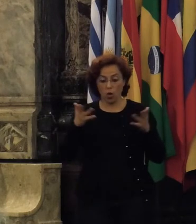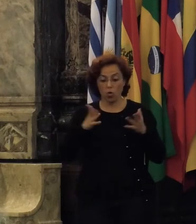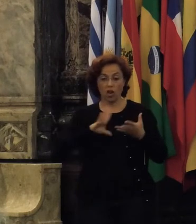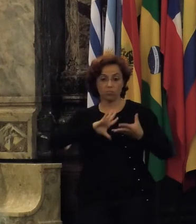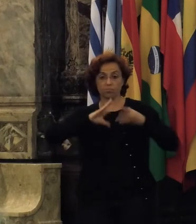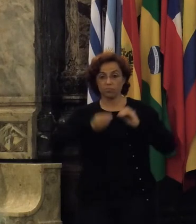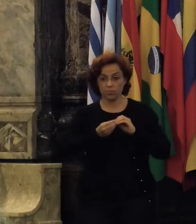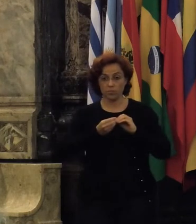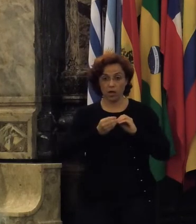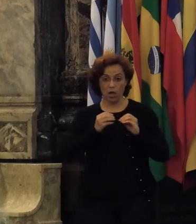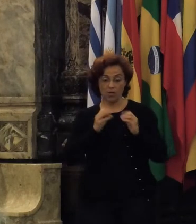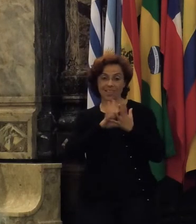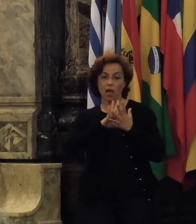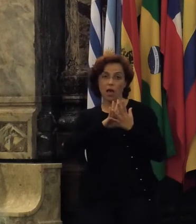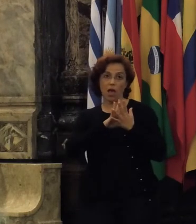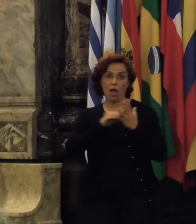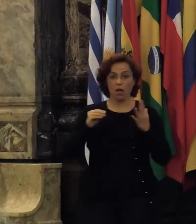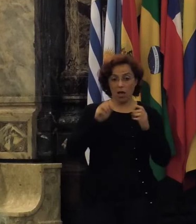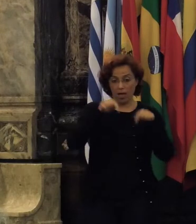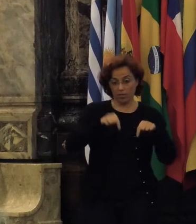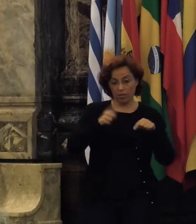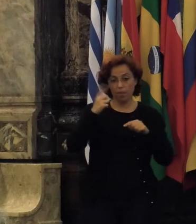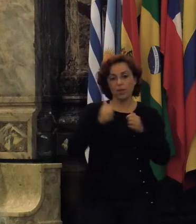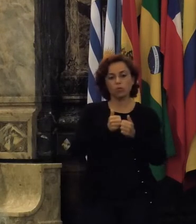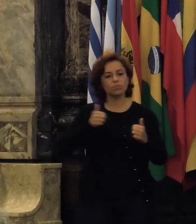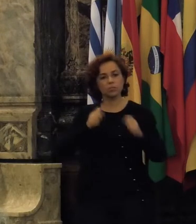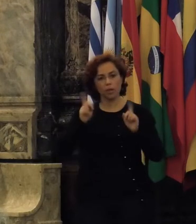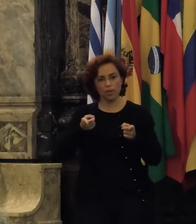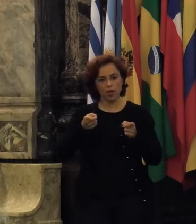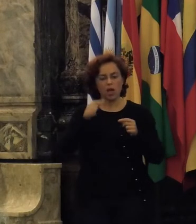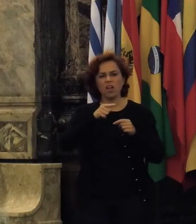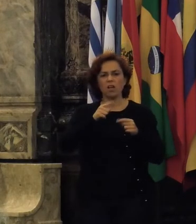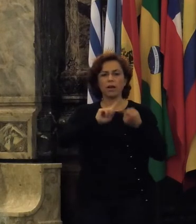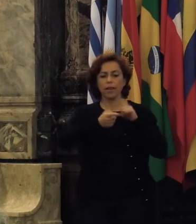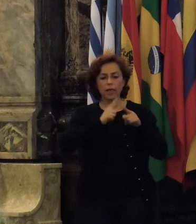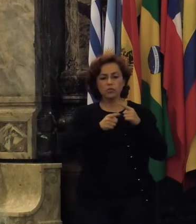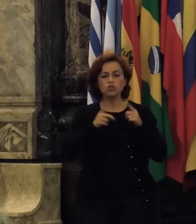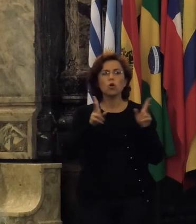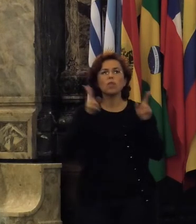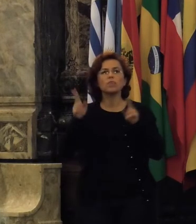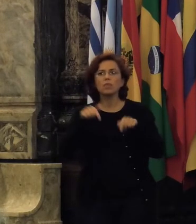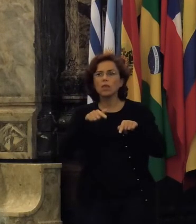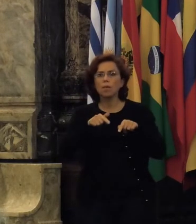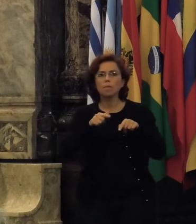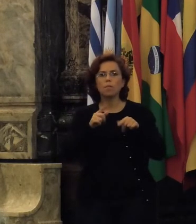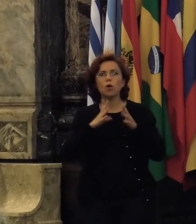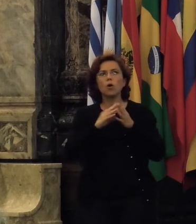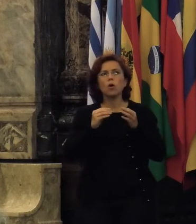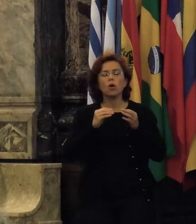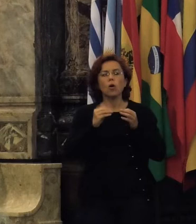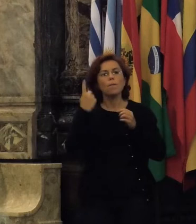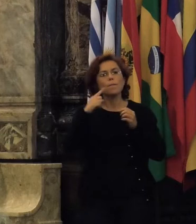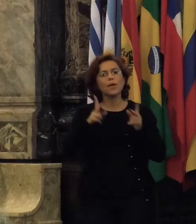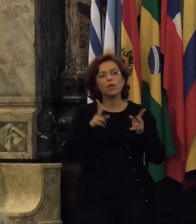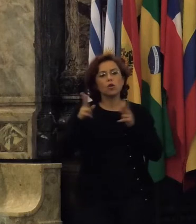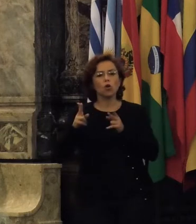su distancia. Más exactamente, es esa relación con el tiempo que adhiere a este a través de un desfase y